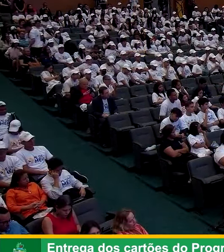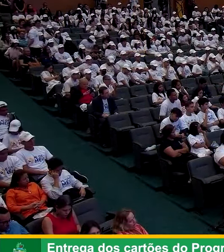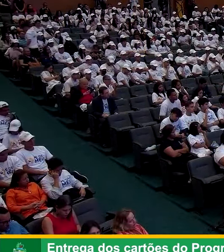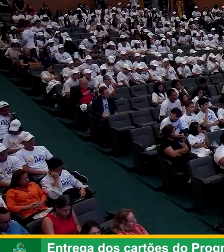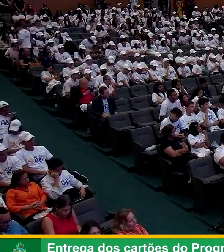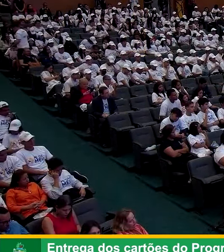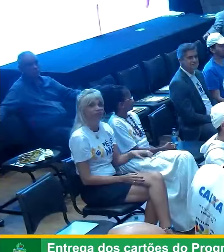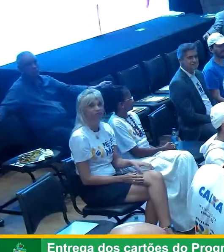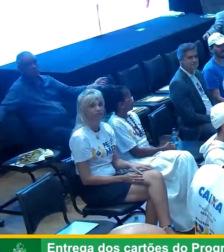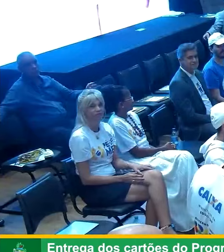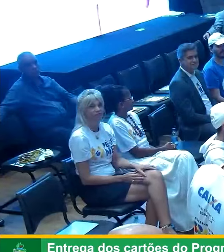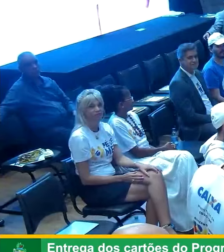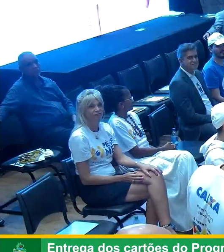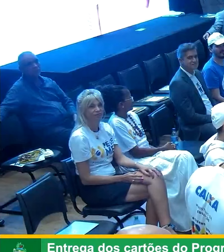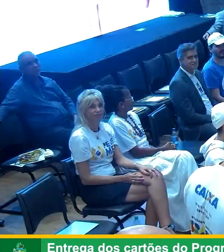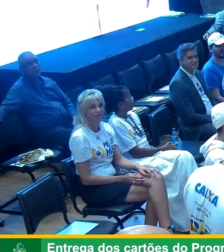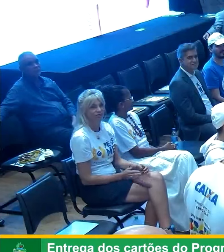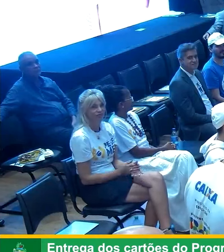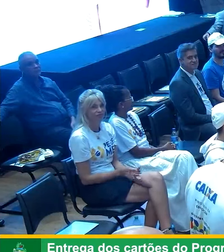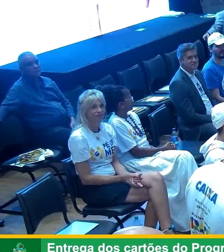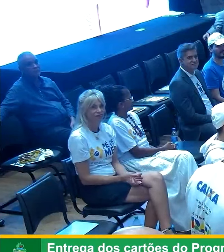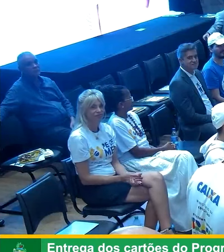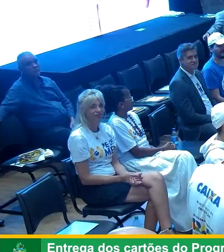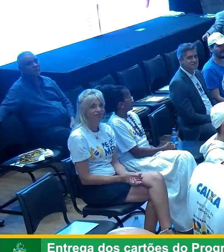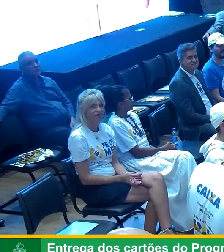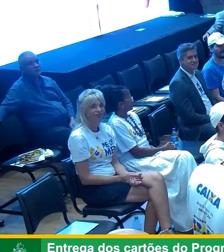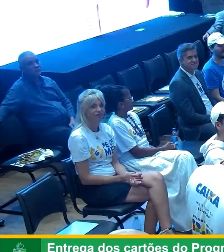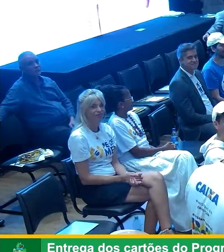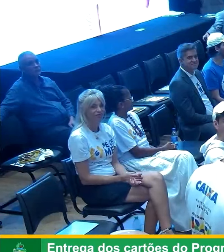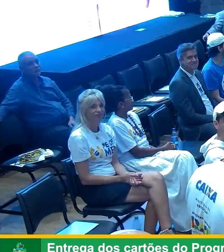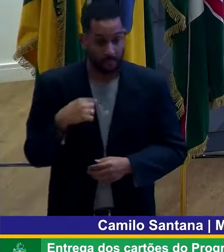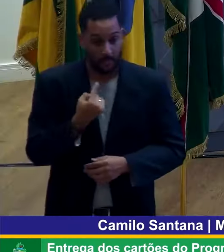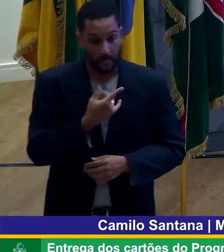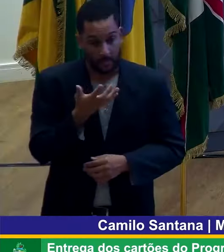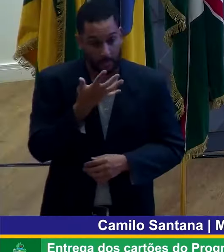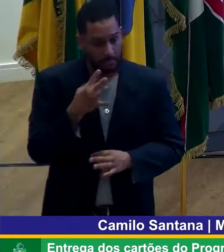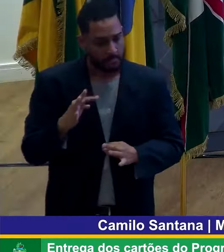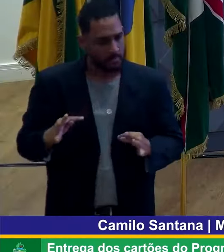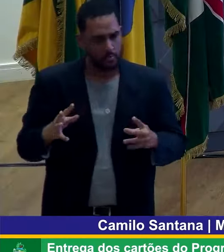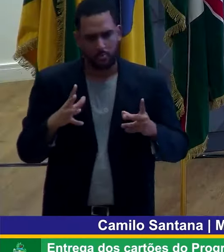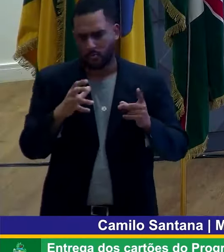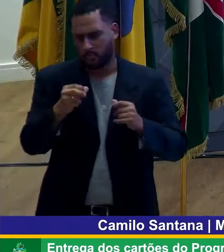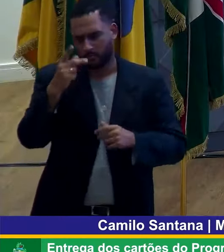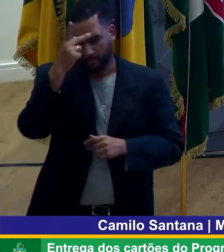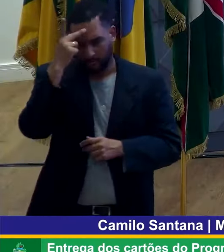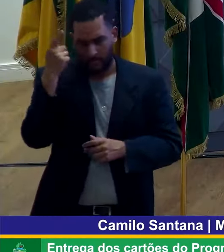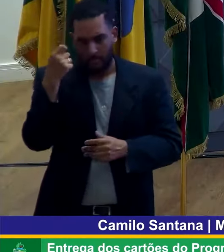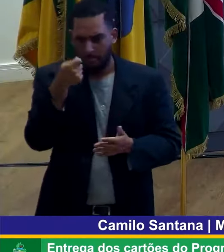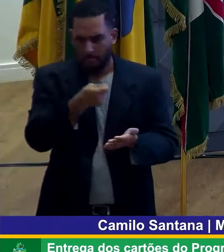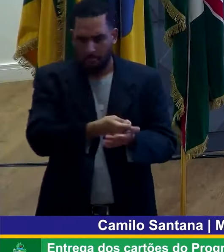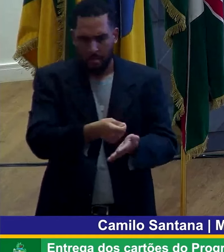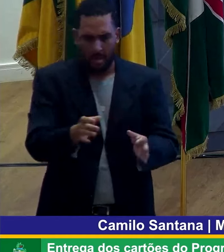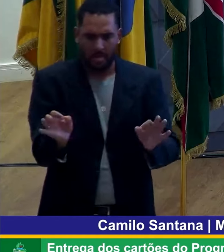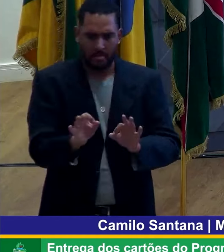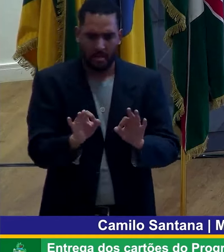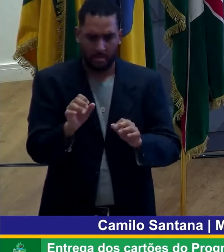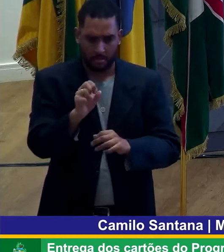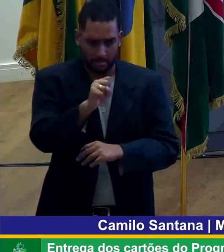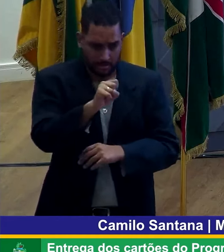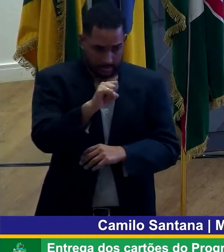perder todo ano quase meio milhão de jovens que saem da escola. Não paga nada para fazer o EDEM quem está